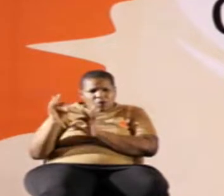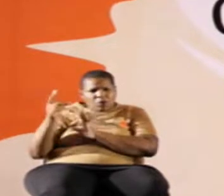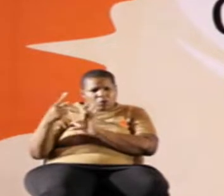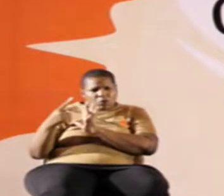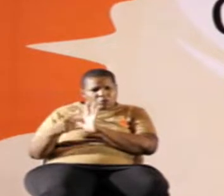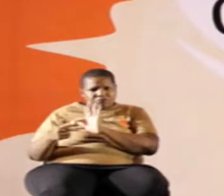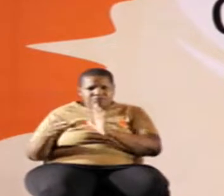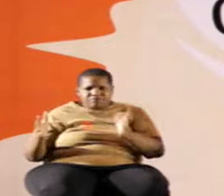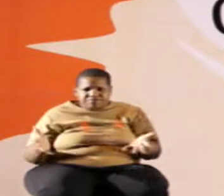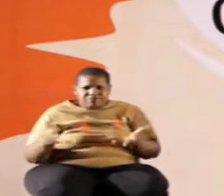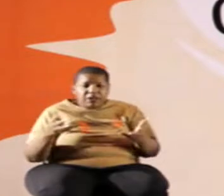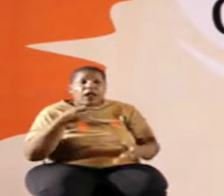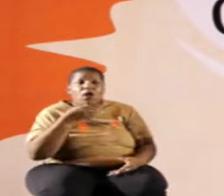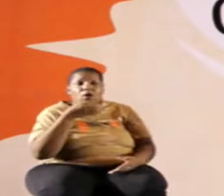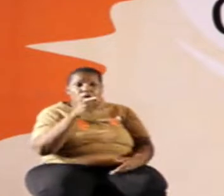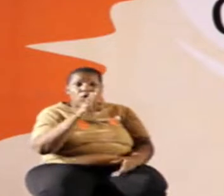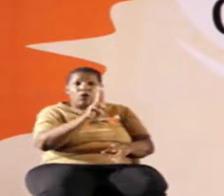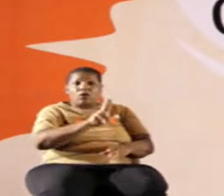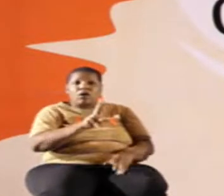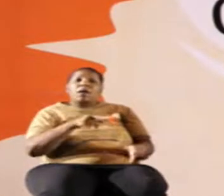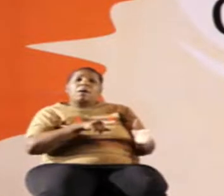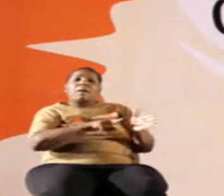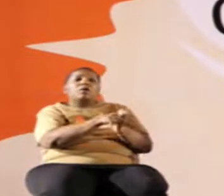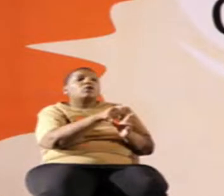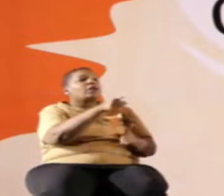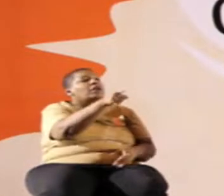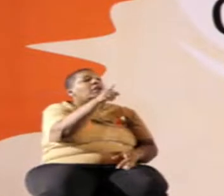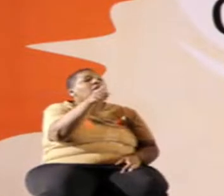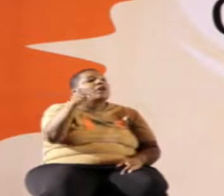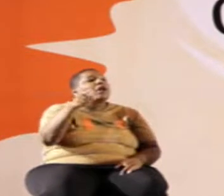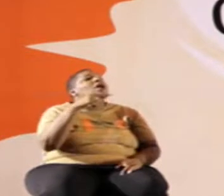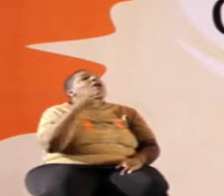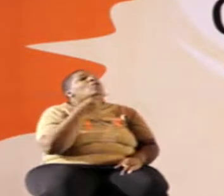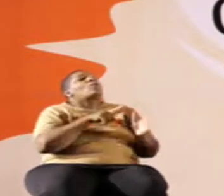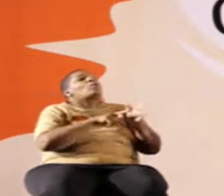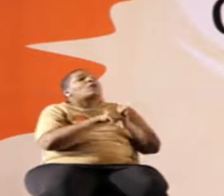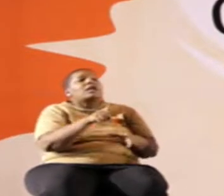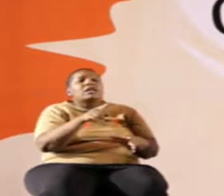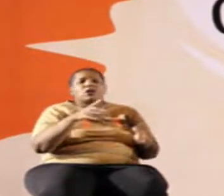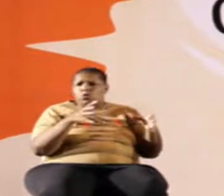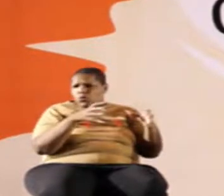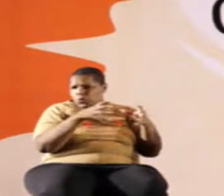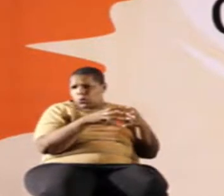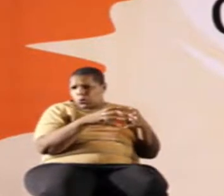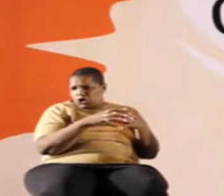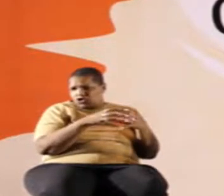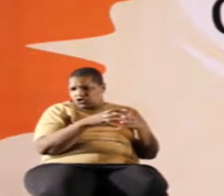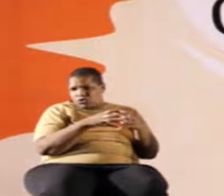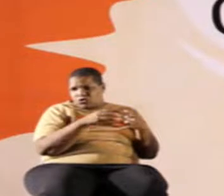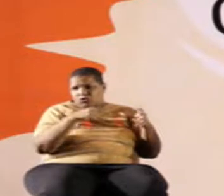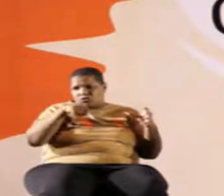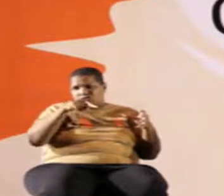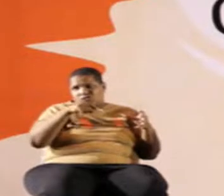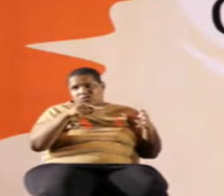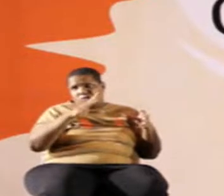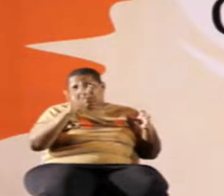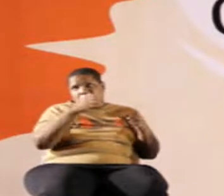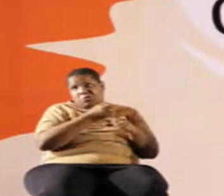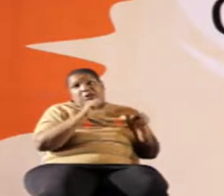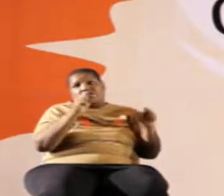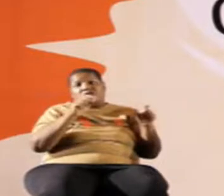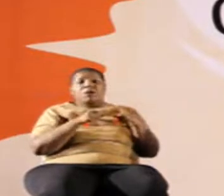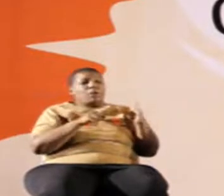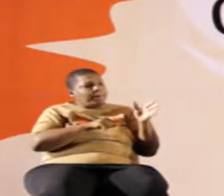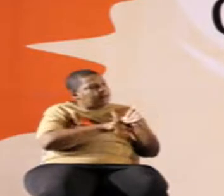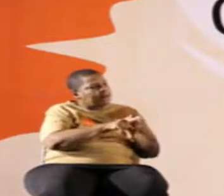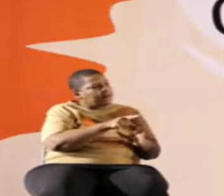tese, propor para a universidade, eu perguntei para várias pessoas, eu fiz uma enquete num coletivo não muito grande, perguntei